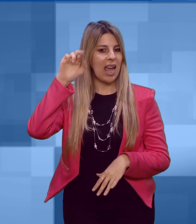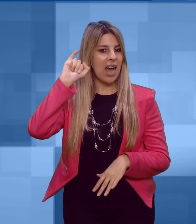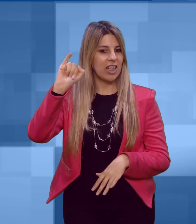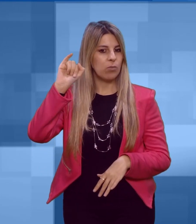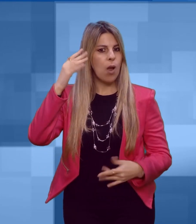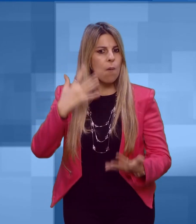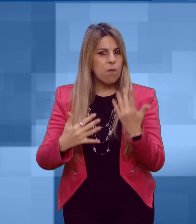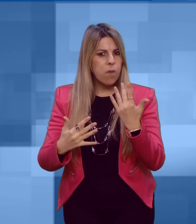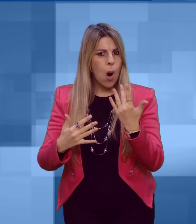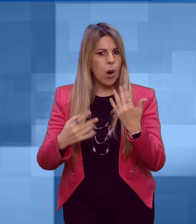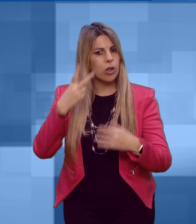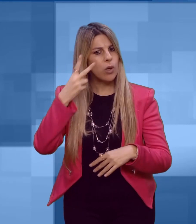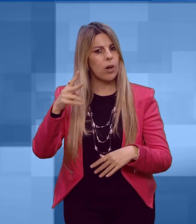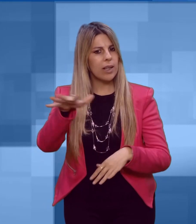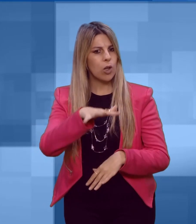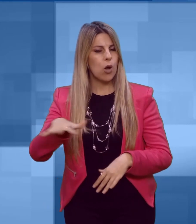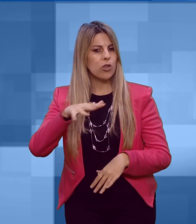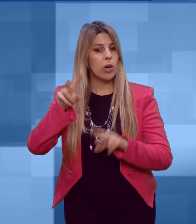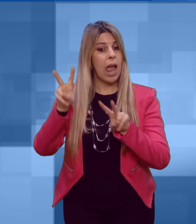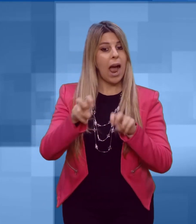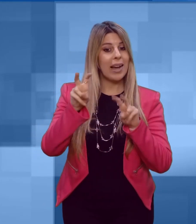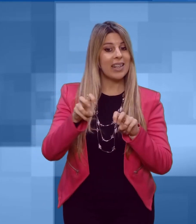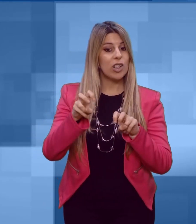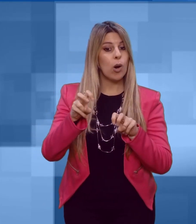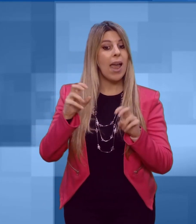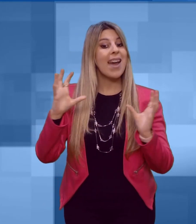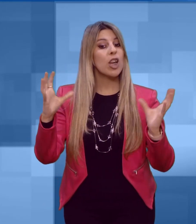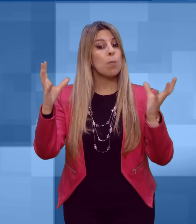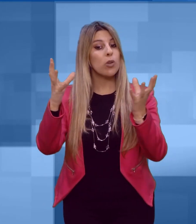Il fuoco ha riguardato zone agricole e rimboschimenti di eucaliptus.